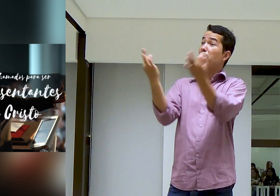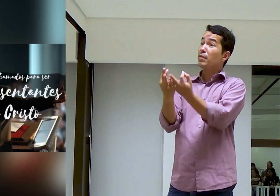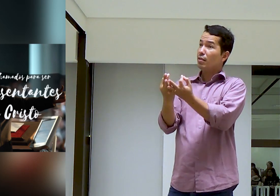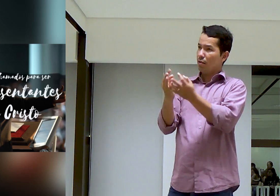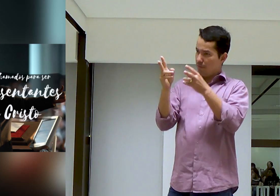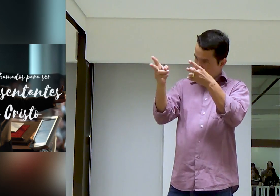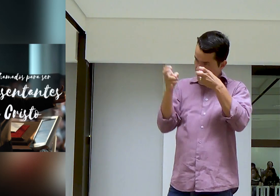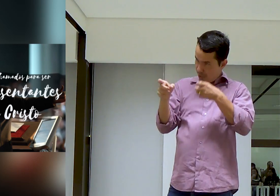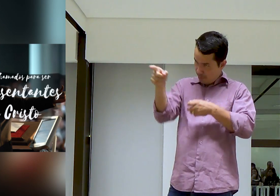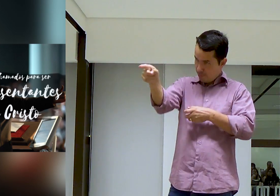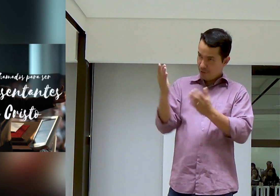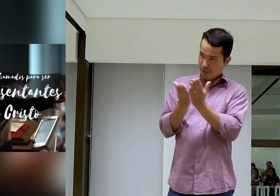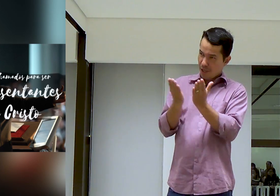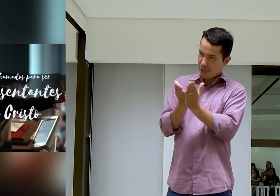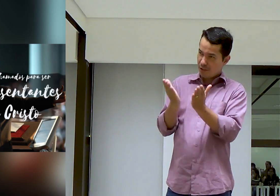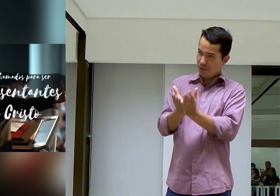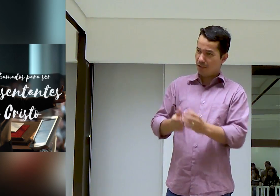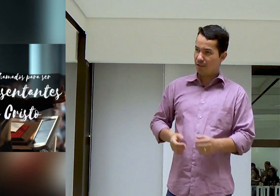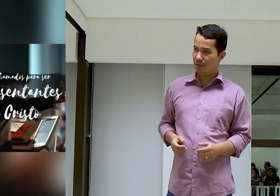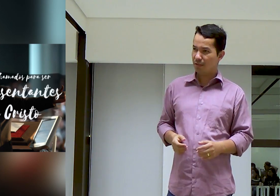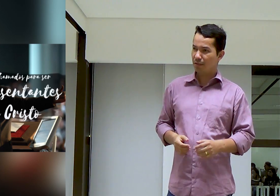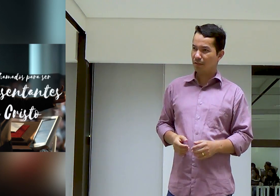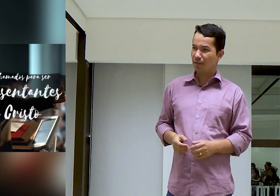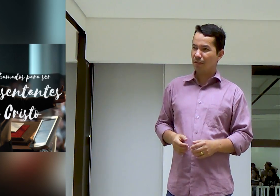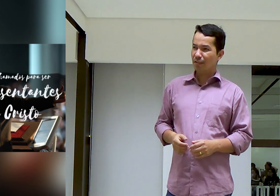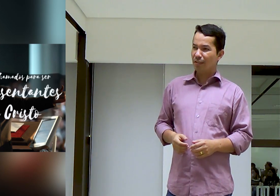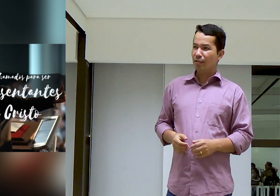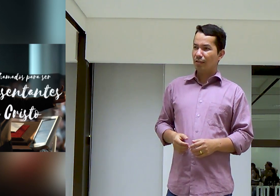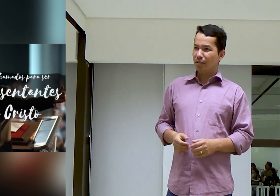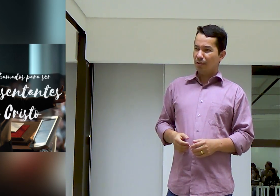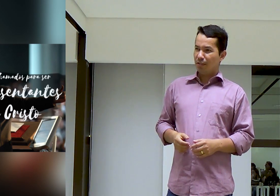para você, na sua família sabe que você é crente?